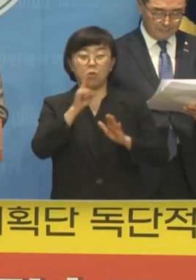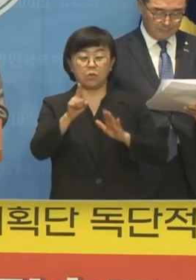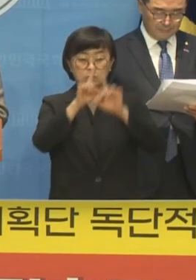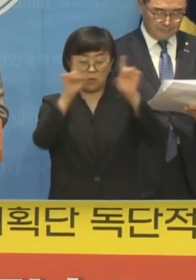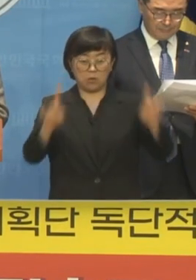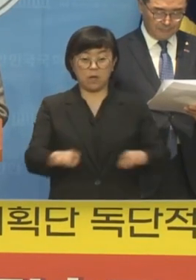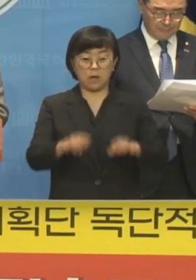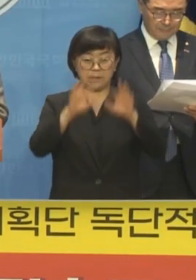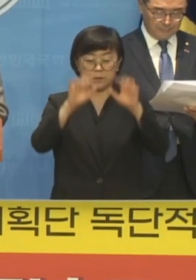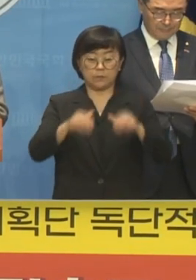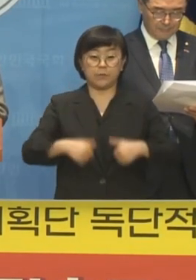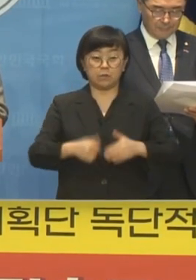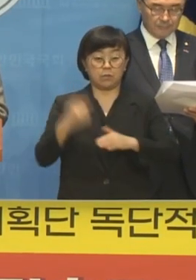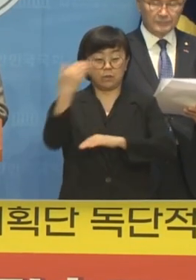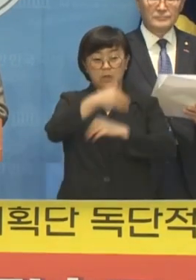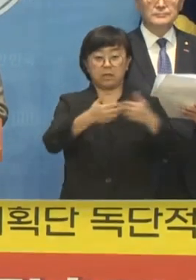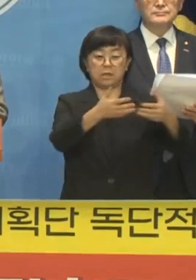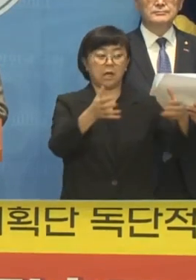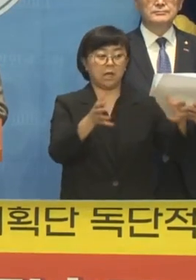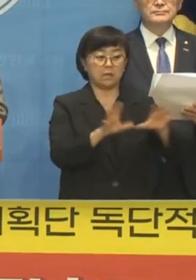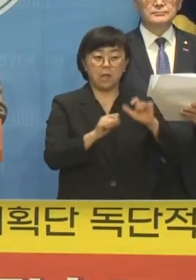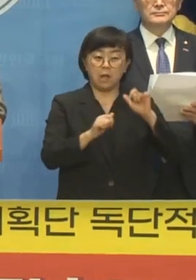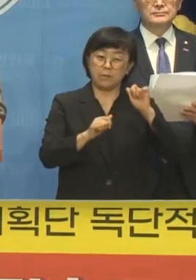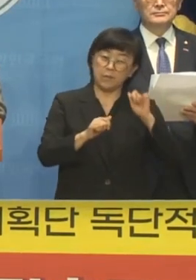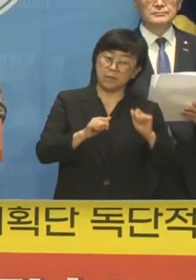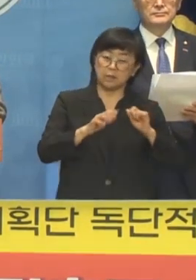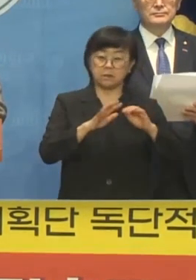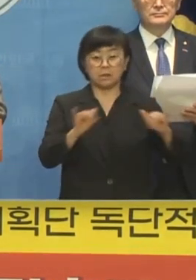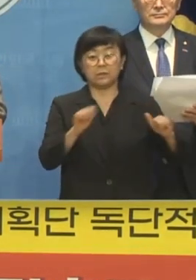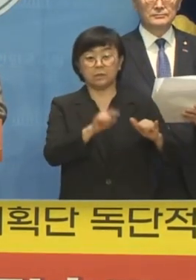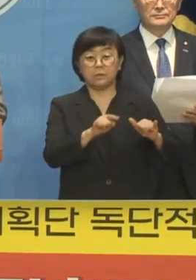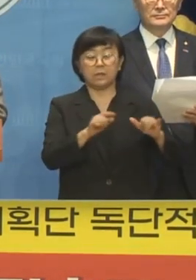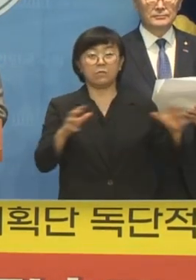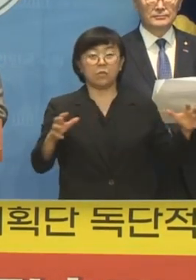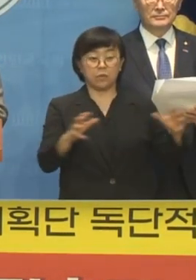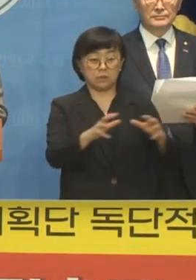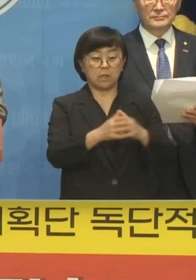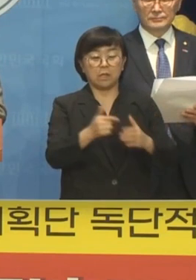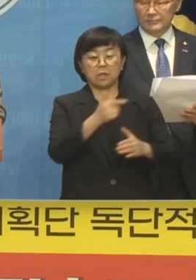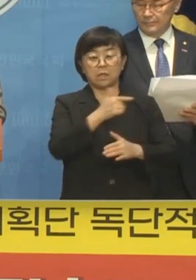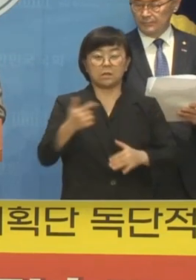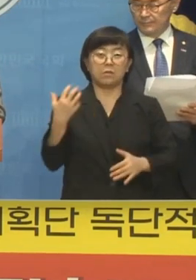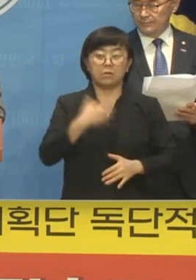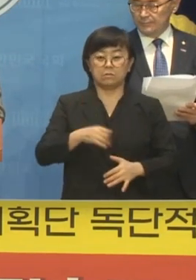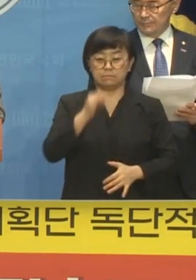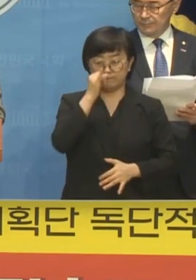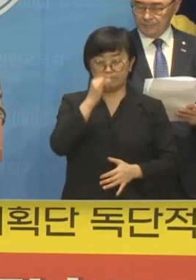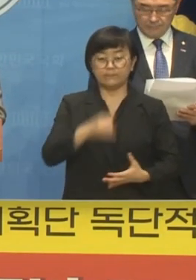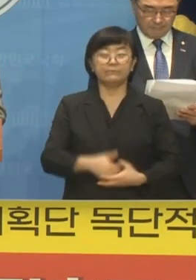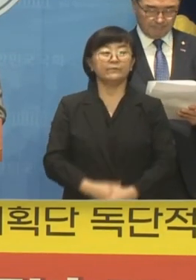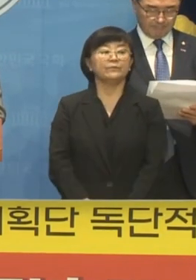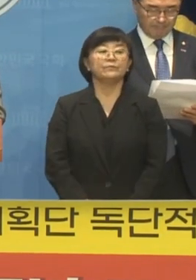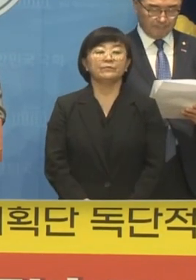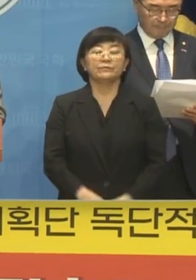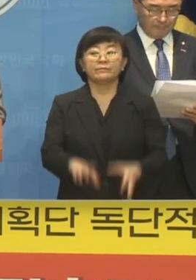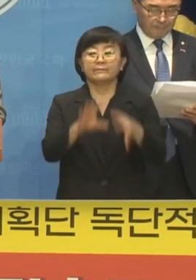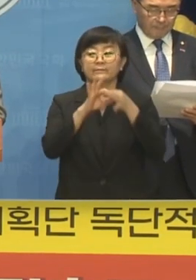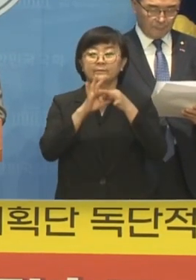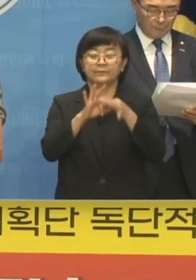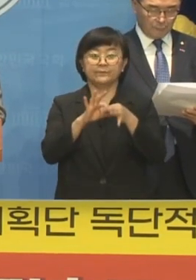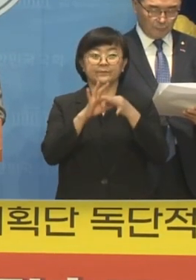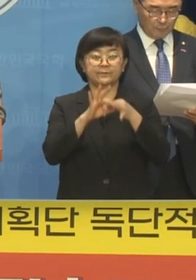불구하고 이렇게 기획단이 한쪽으로 편향되는 것은 굉장히 많은 또 걱정거리를 안고 있습니다. 이와